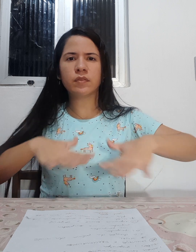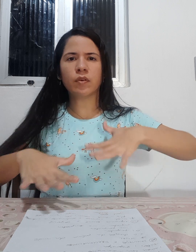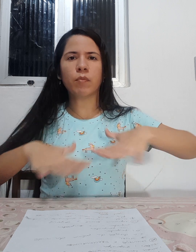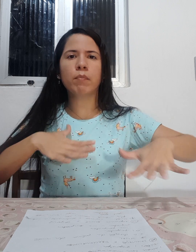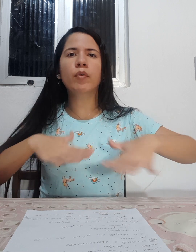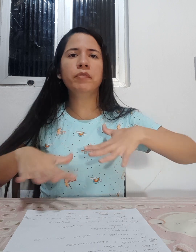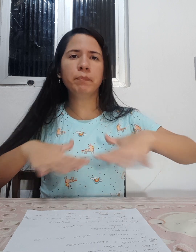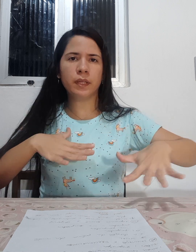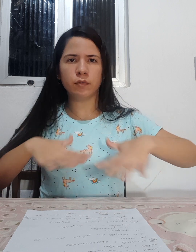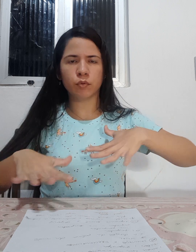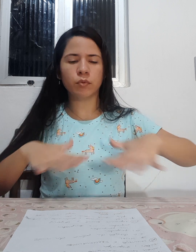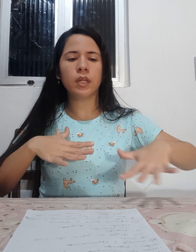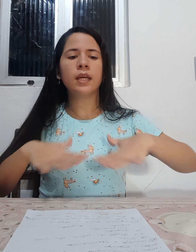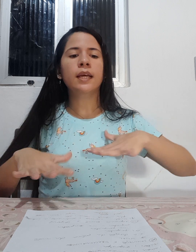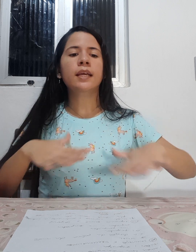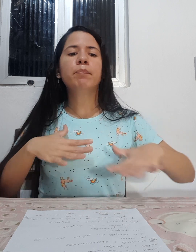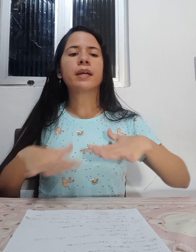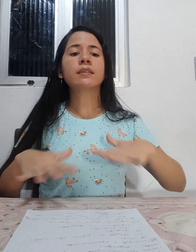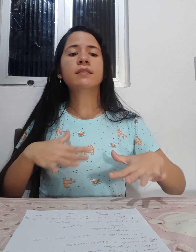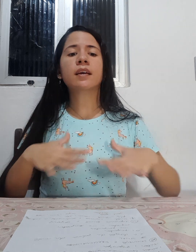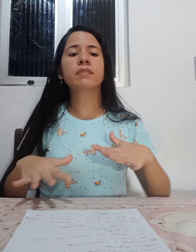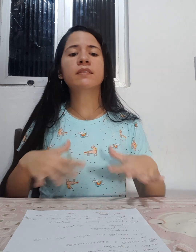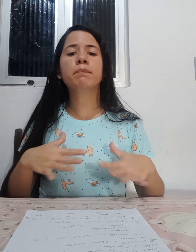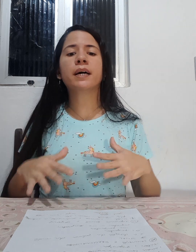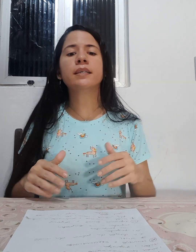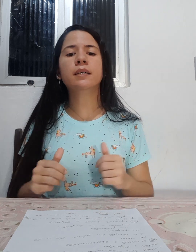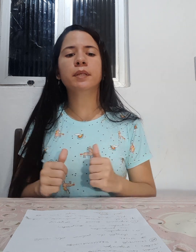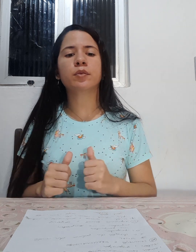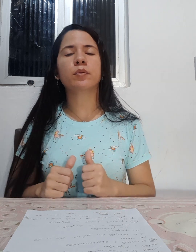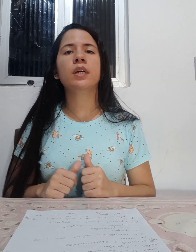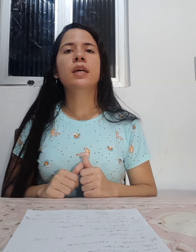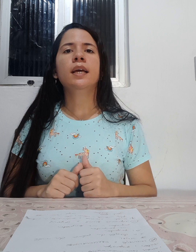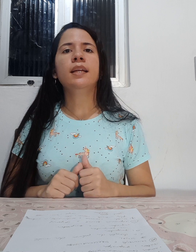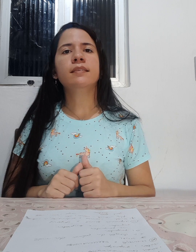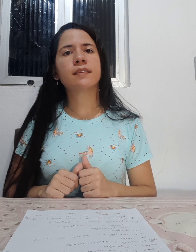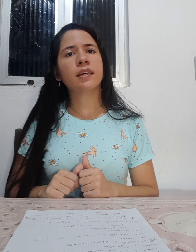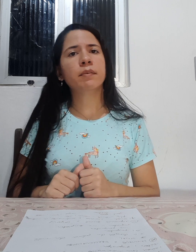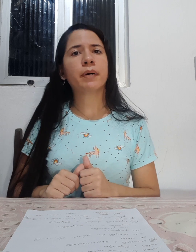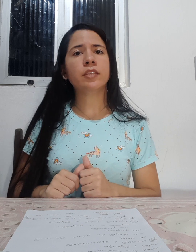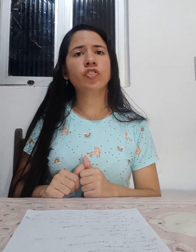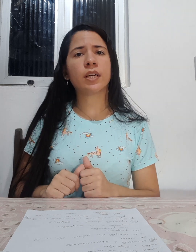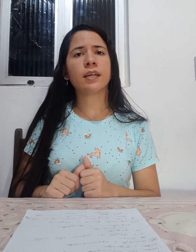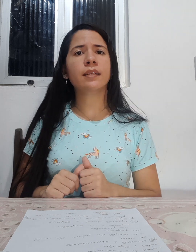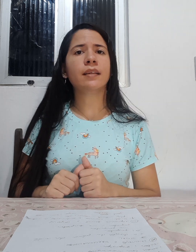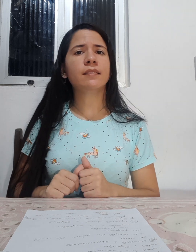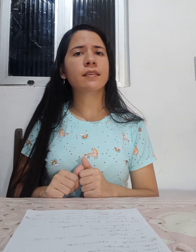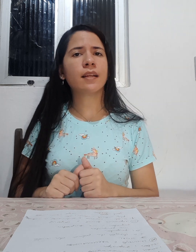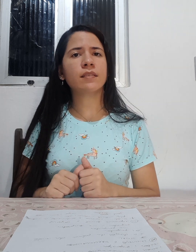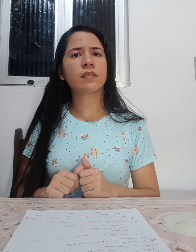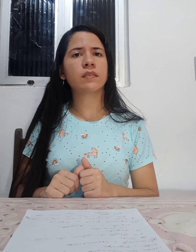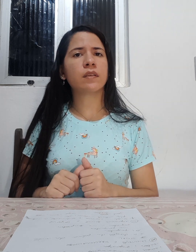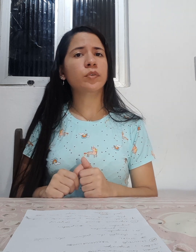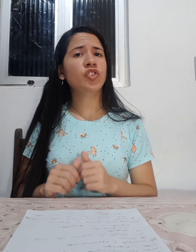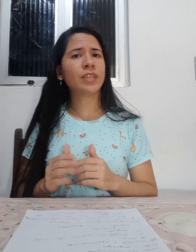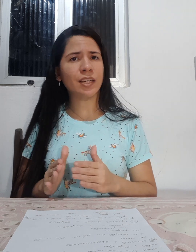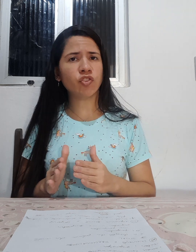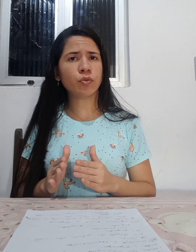ó, movimento. E para que serve esse parâmetro? Ele serve para indicar que tem sinais que são